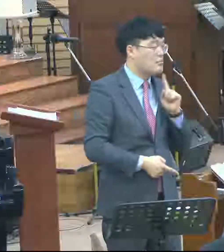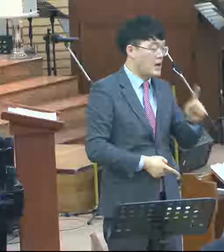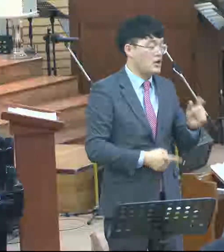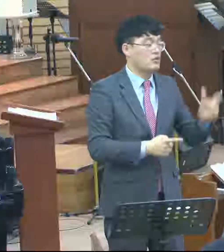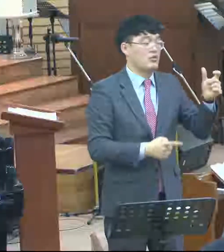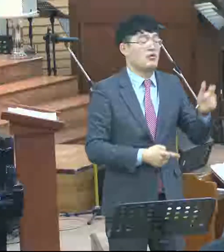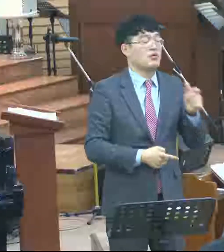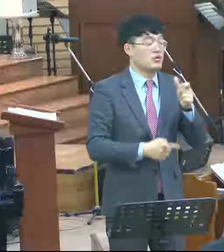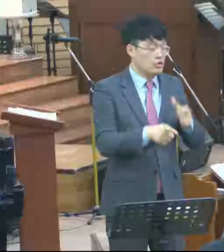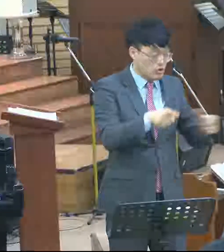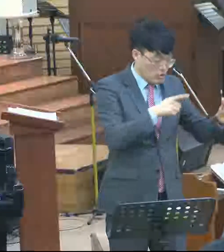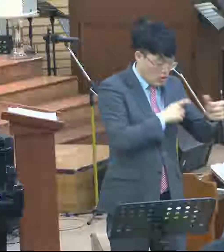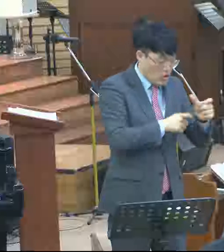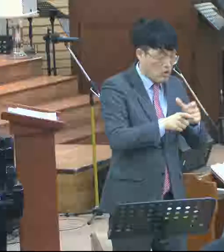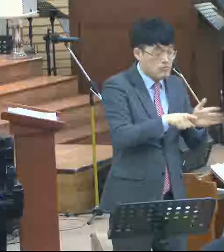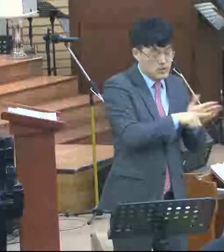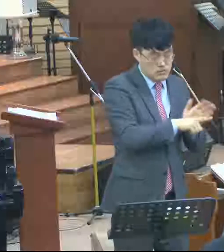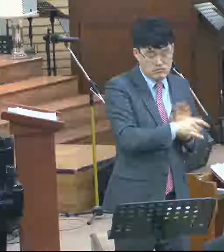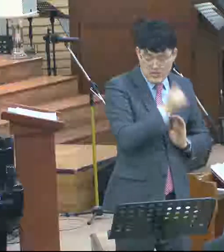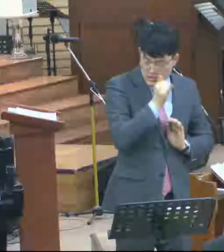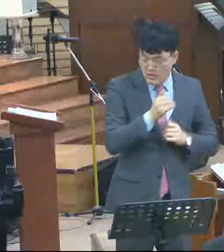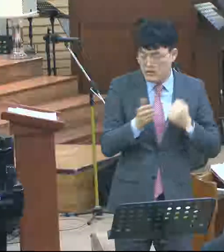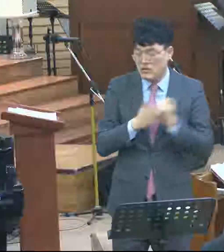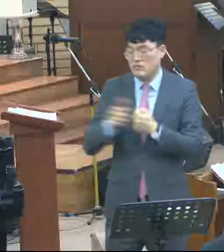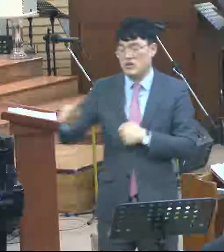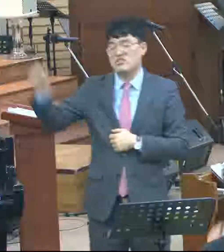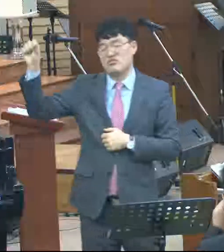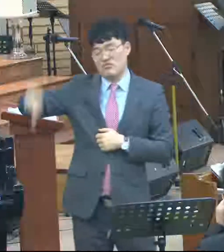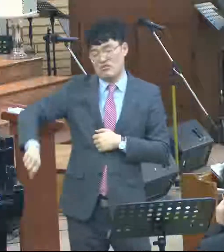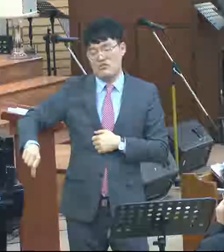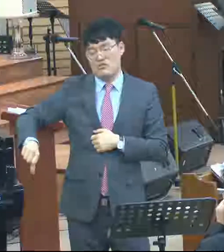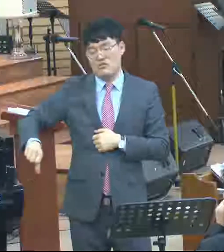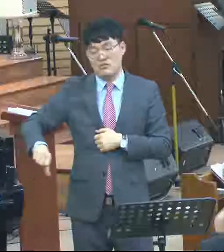말았습니다. 여러분, 경찰관과 대치한 시간이 겨우 20초였어요.